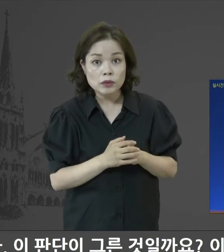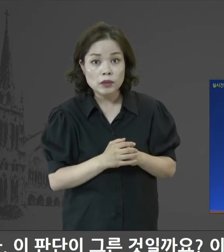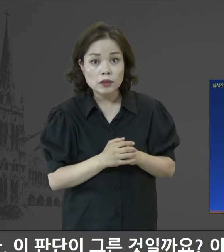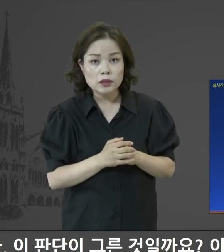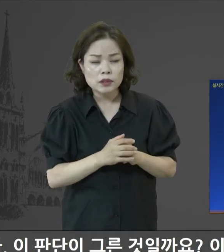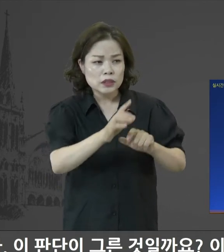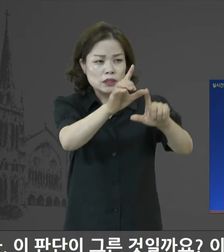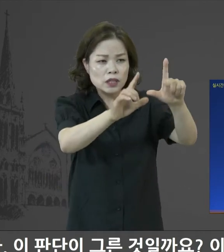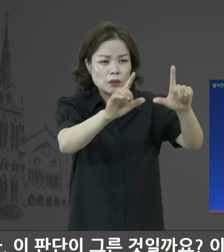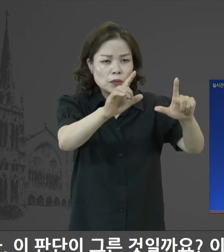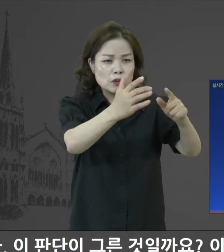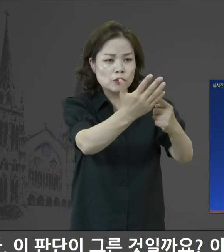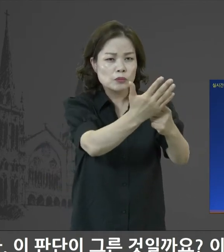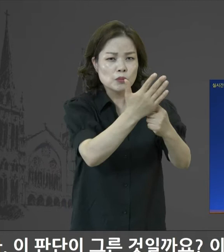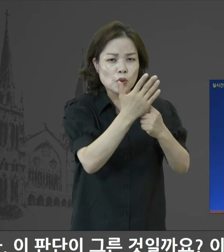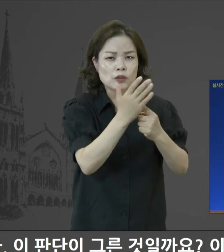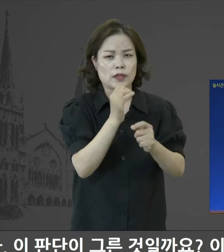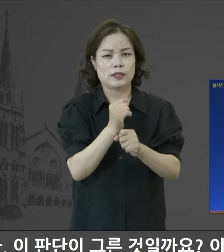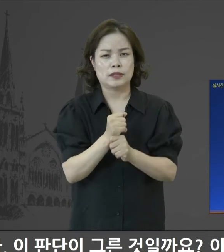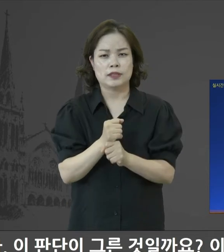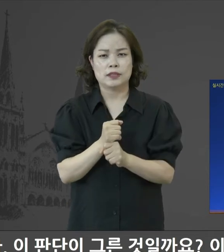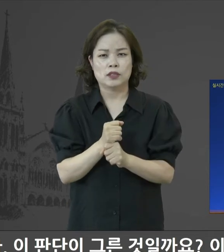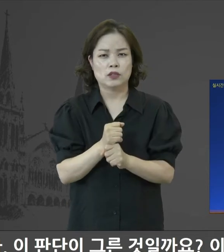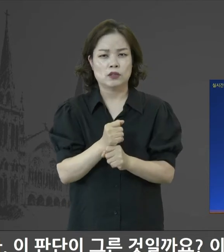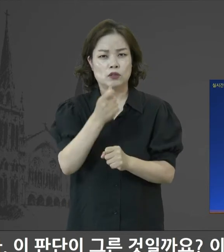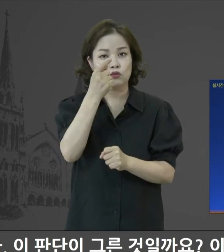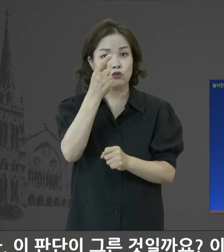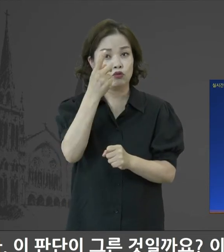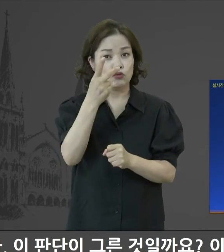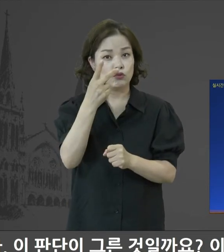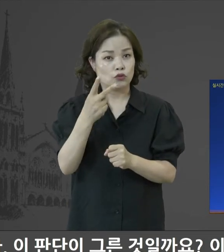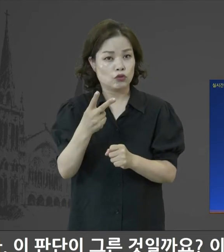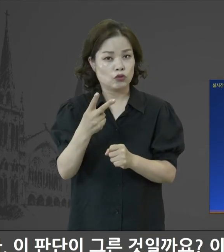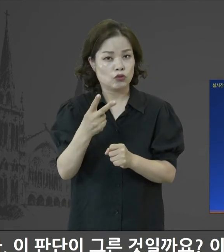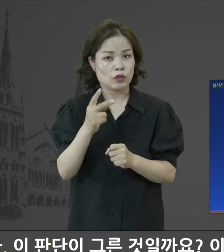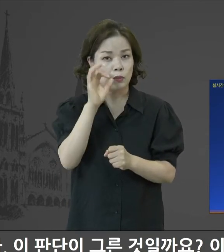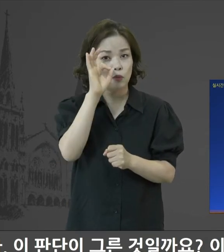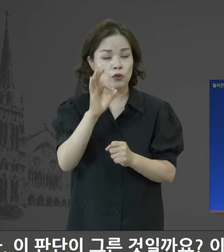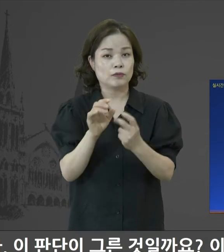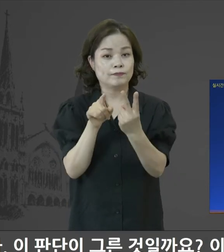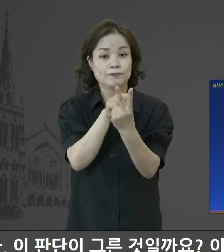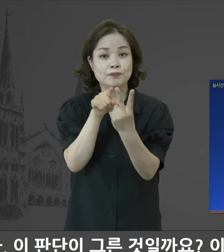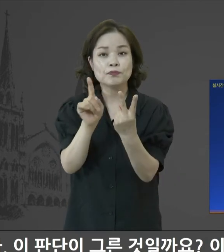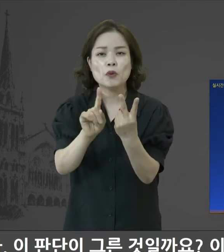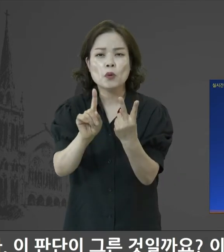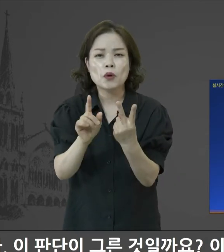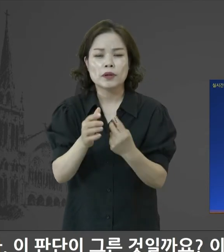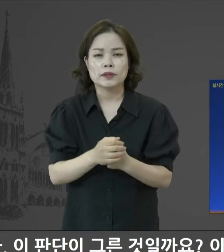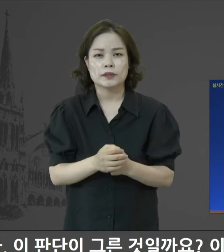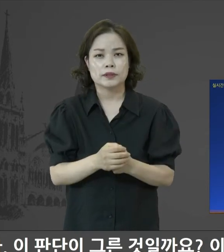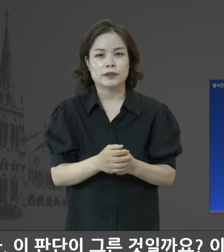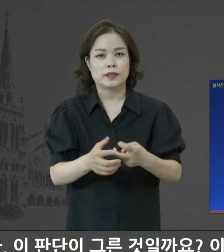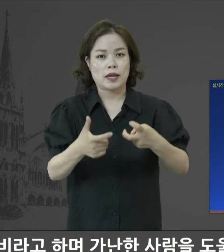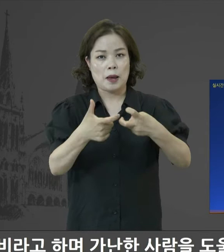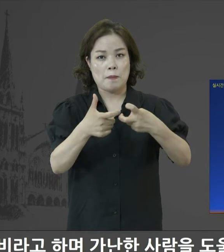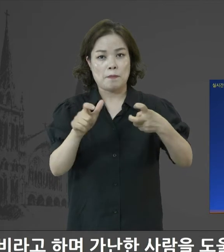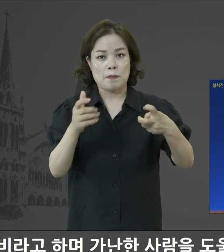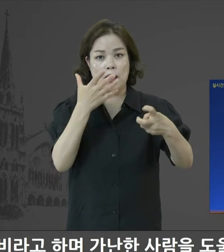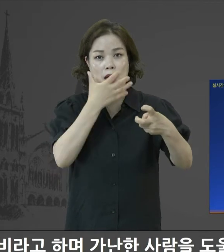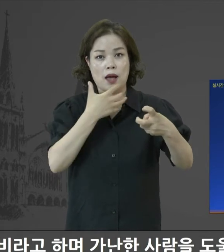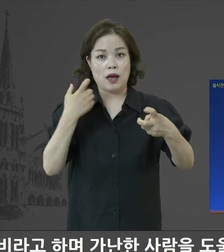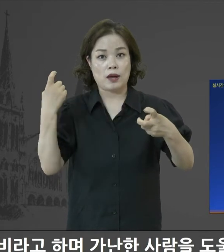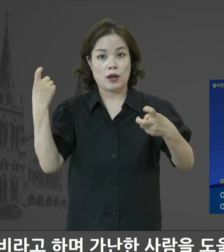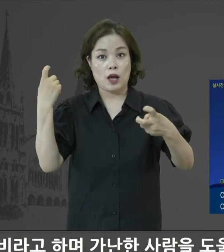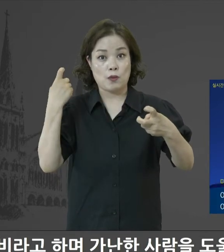이 장면을 표현하는 성경에서 우리가 한 두 군데 눈여겨볼 것이 있습니다. 먼저 마가복음 14장 4절을